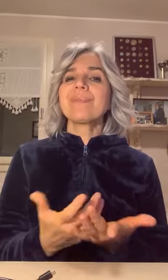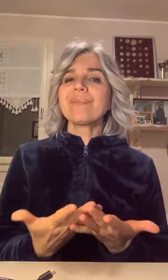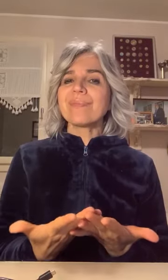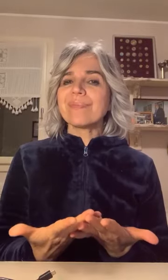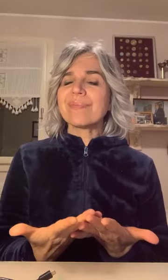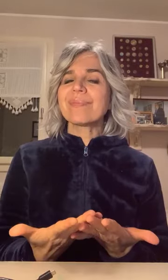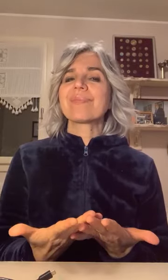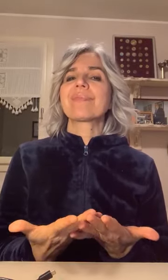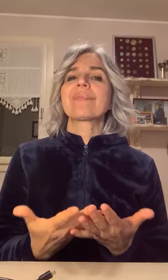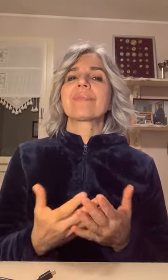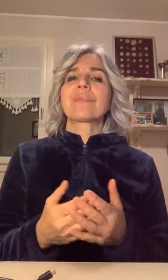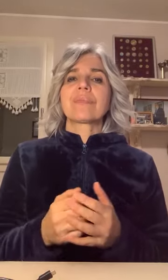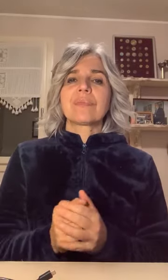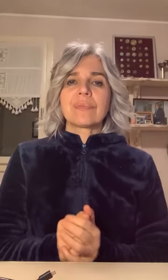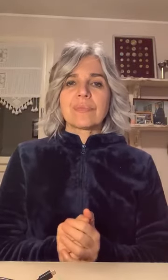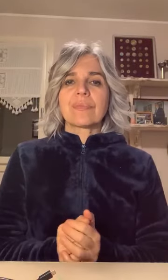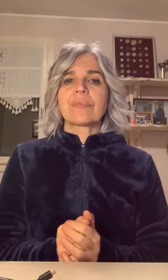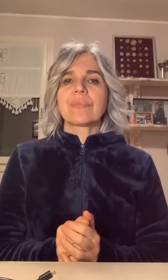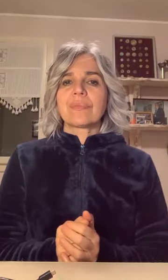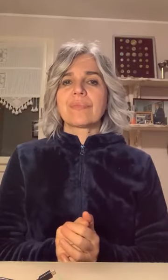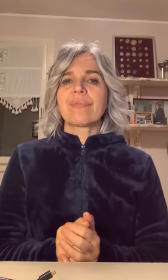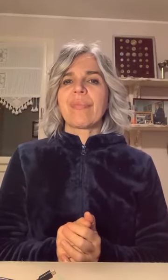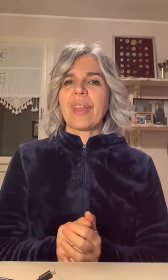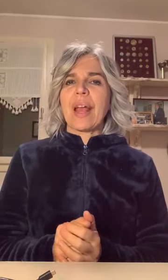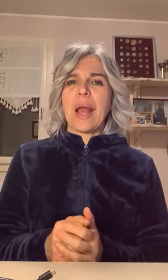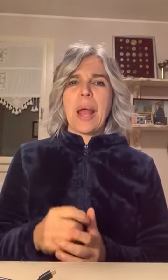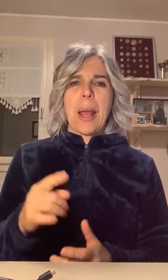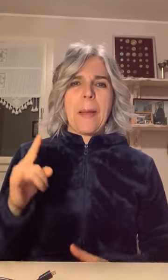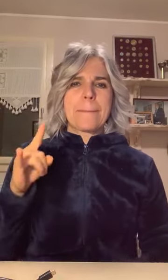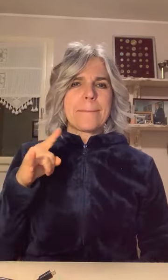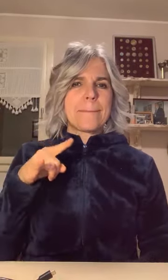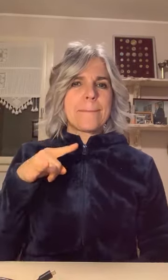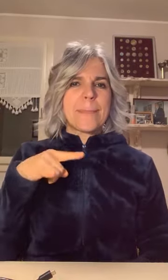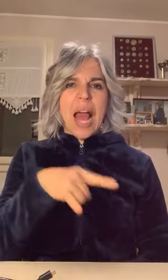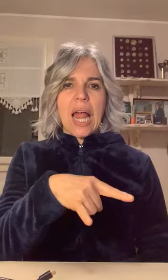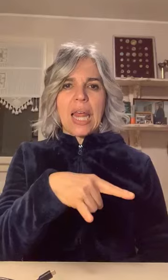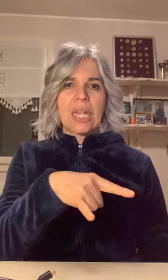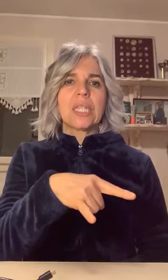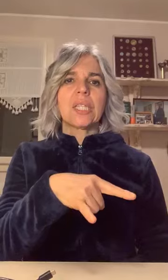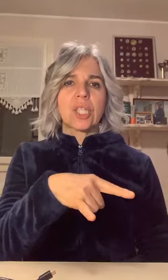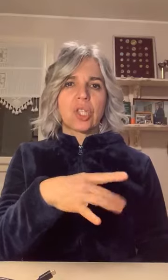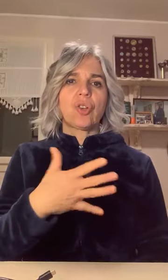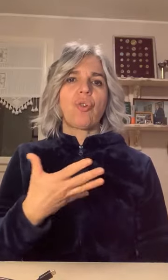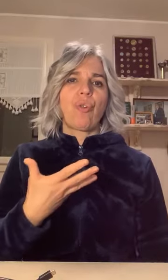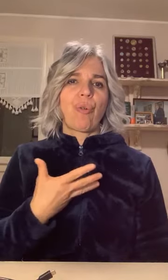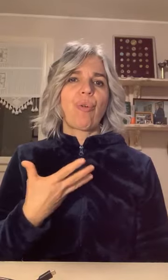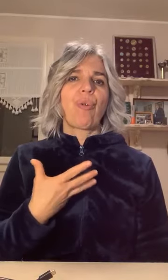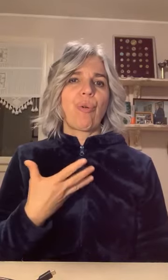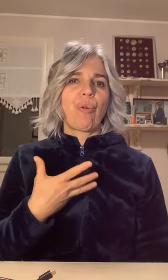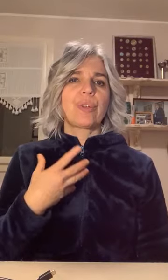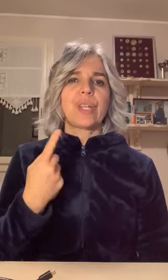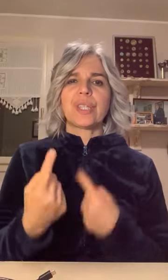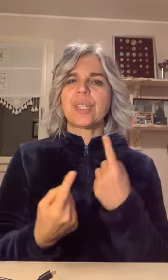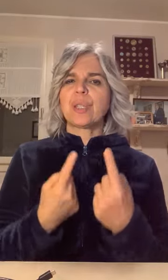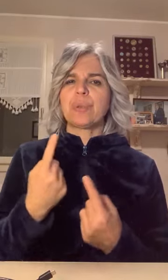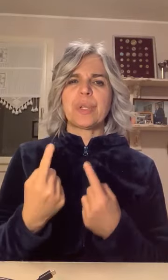buttando addosso una maledizione. Noi invece no. Noi crediamo nella benedizione di Dio. Noi